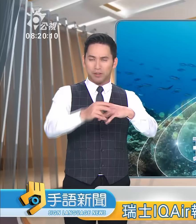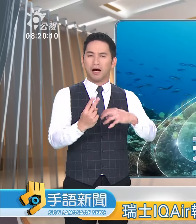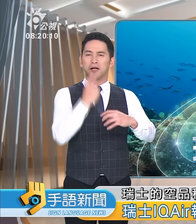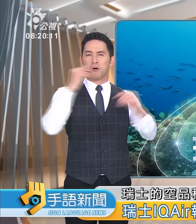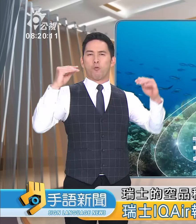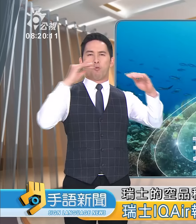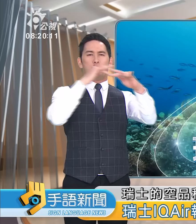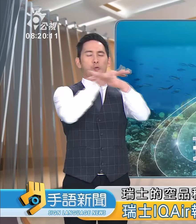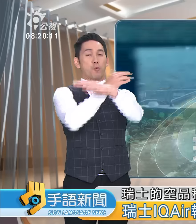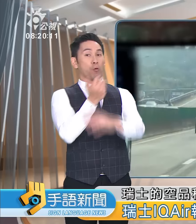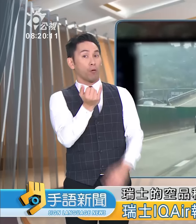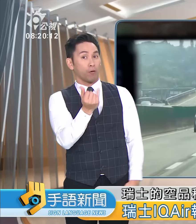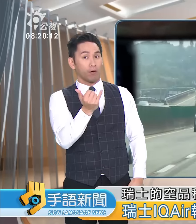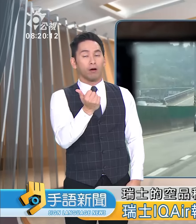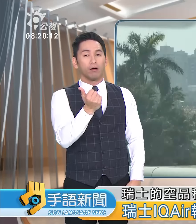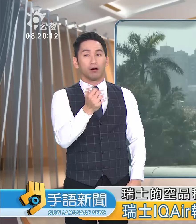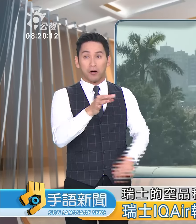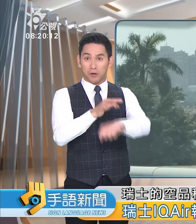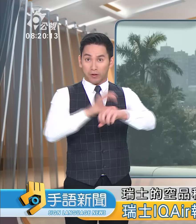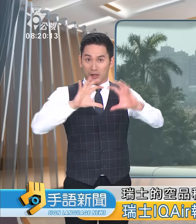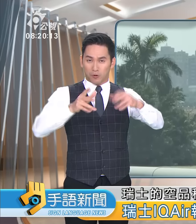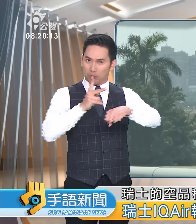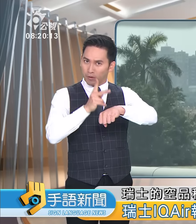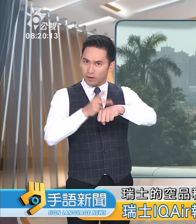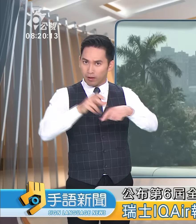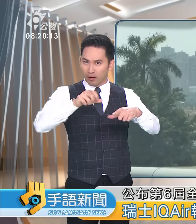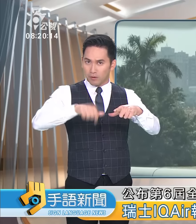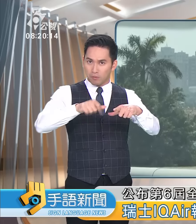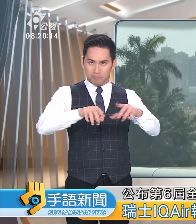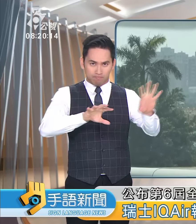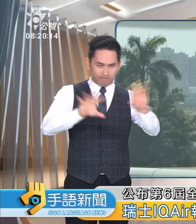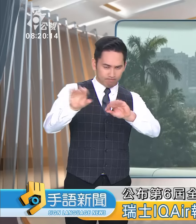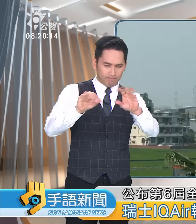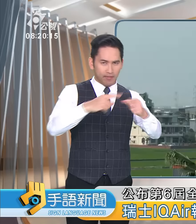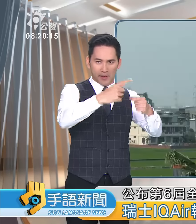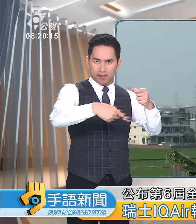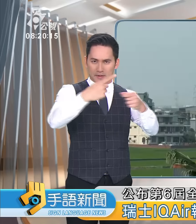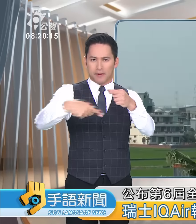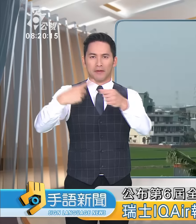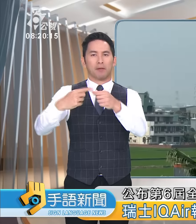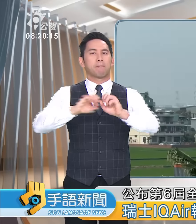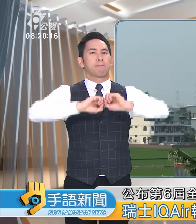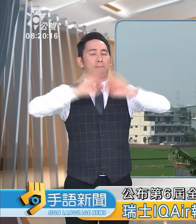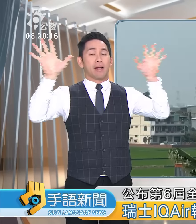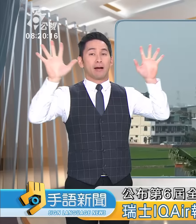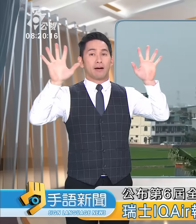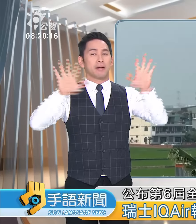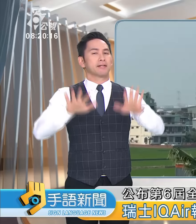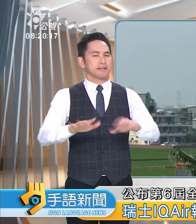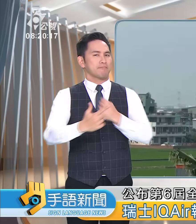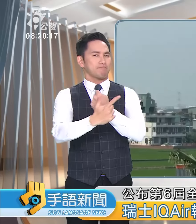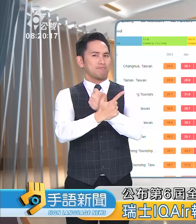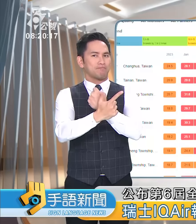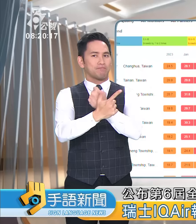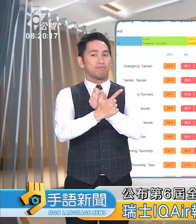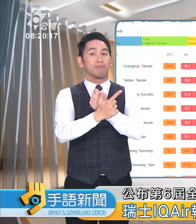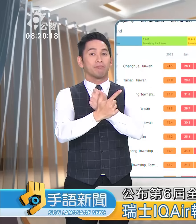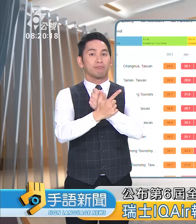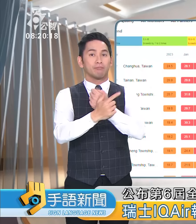瑞士的空品科技公司公布第六届全球空气品质年度报告，台